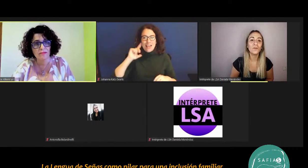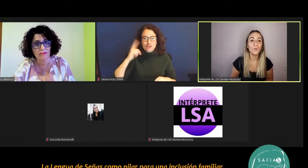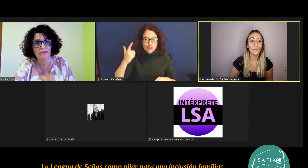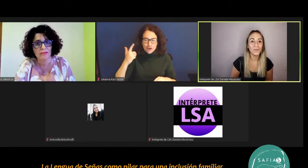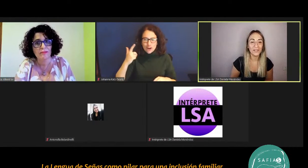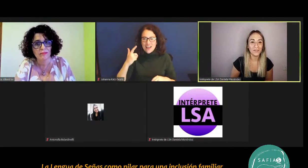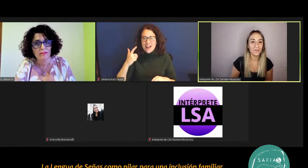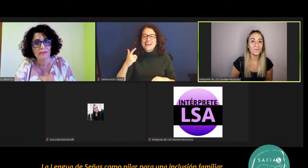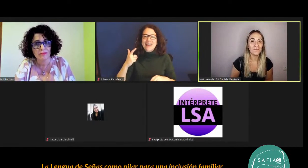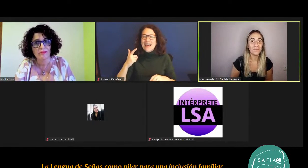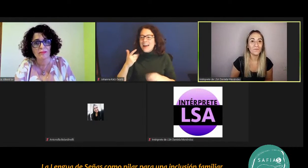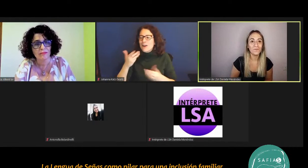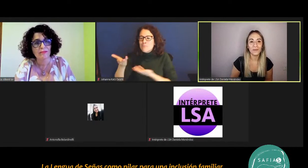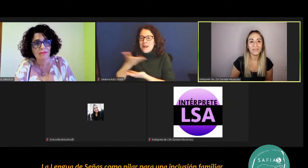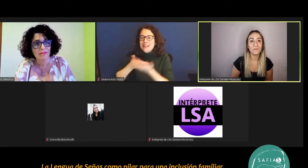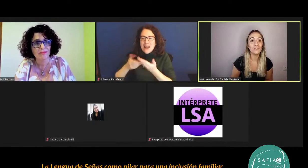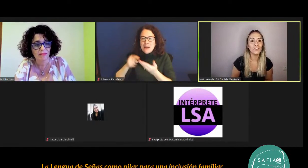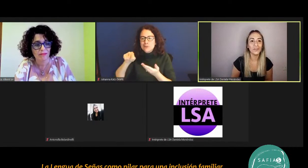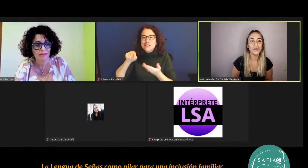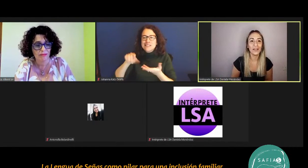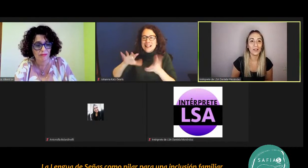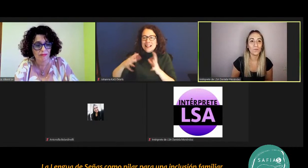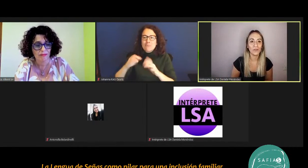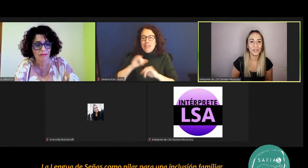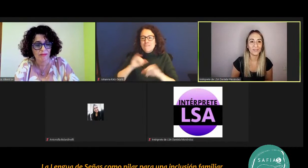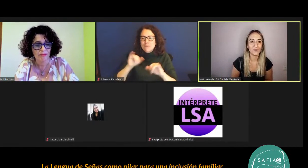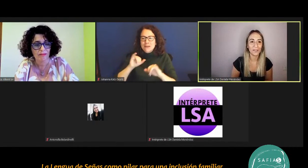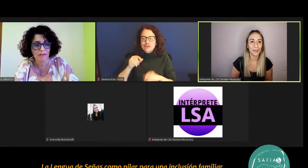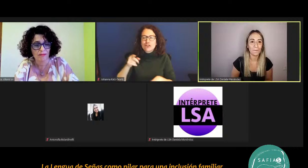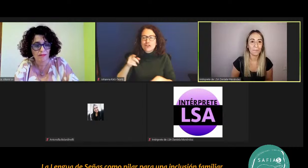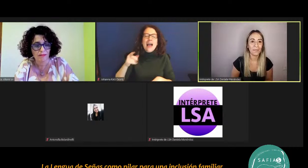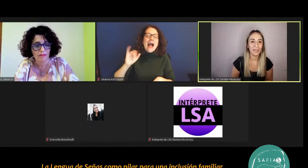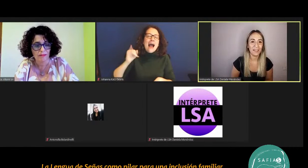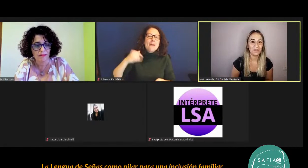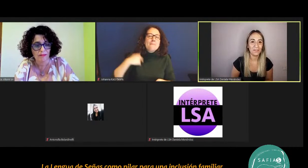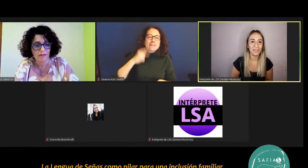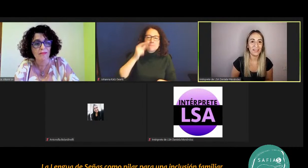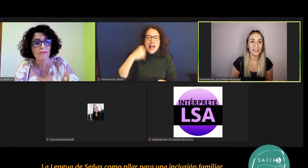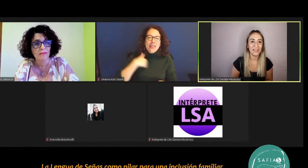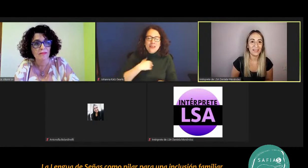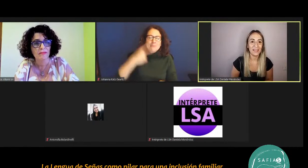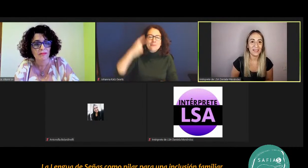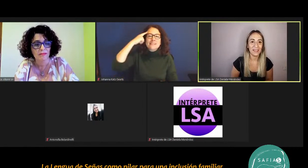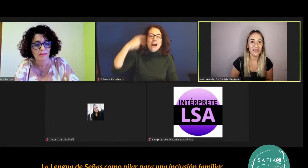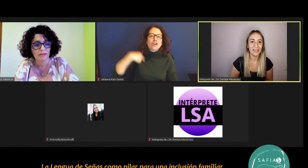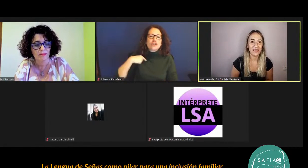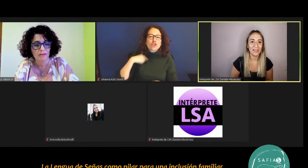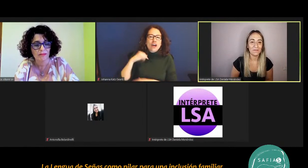Es muy común eso, pasa mucho dentro de la comunidad sorda. Esto de